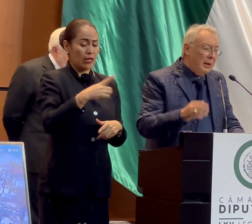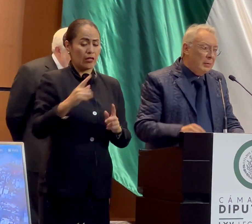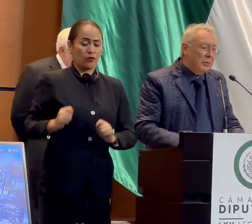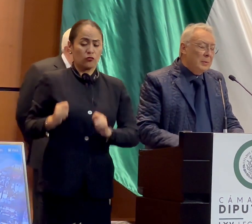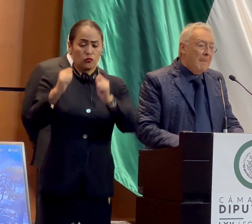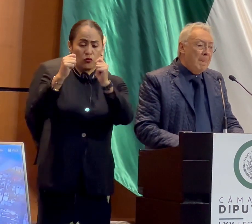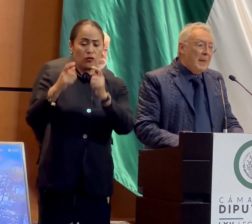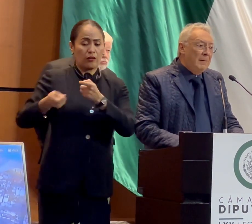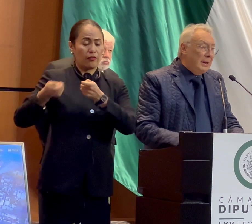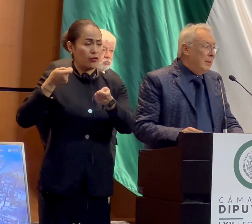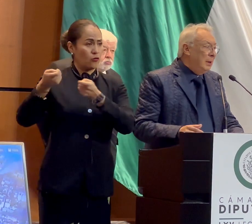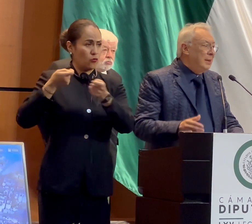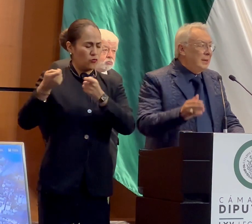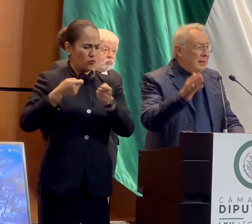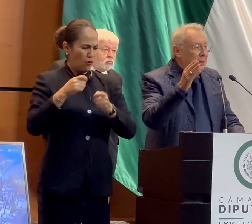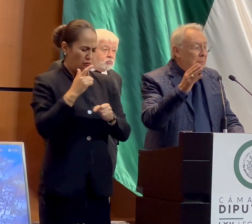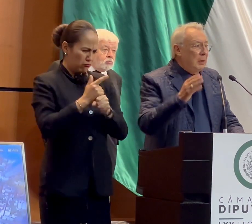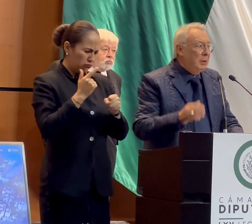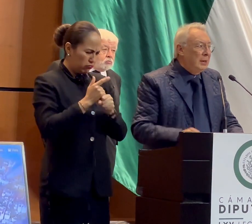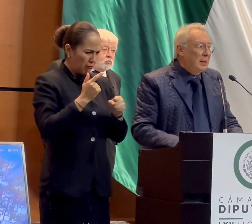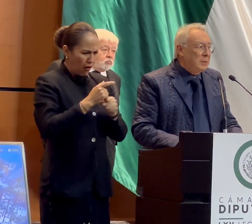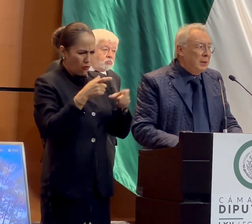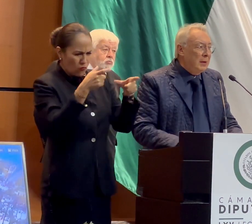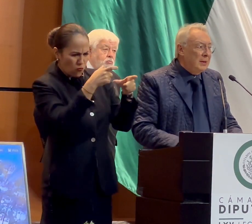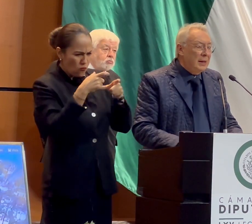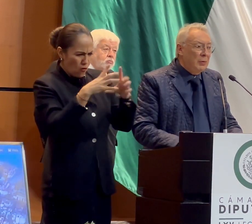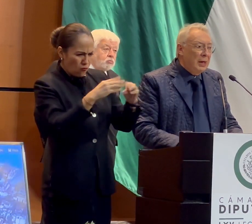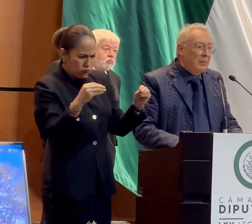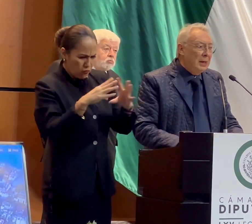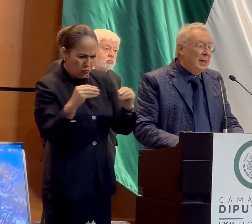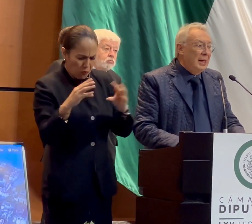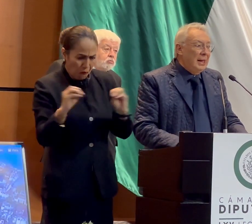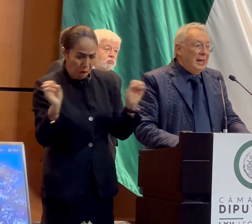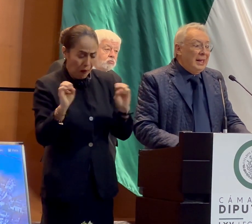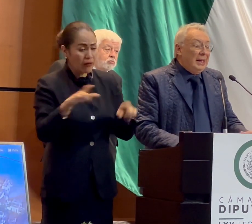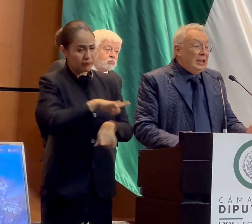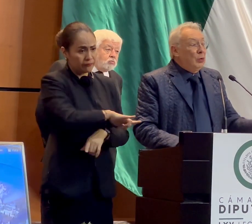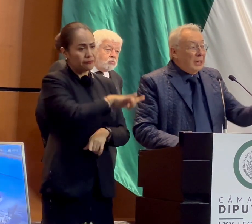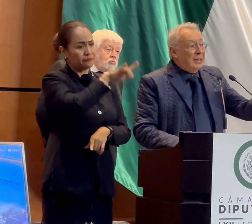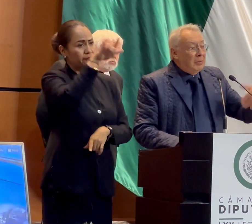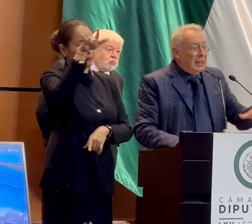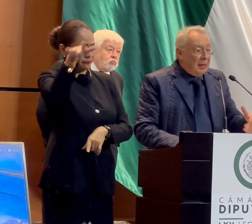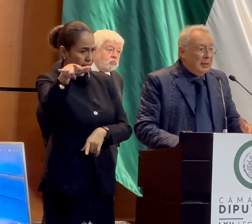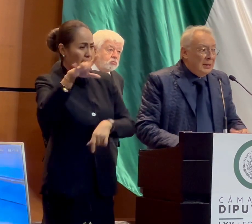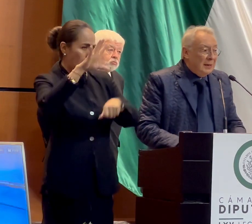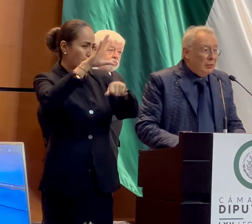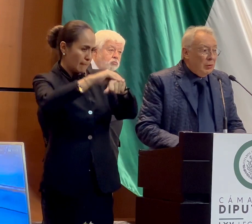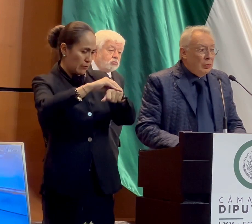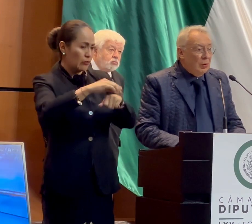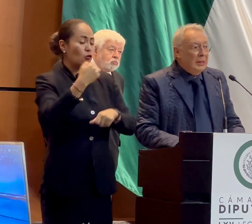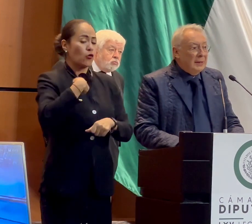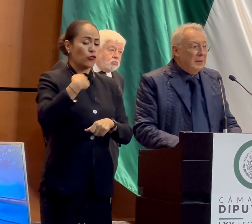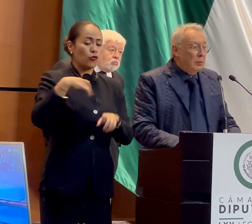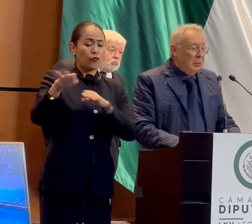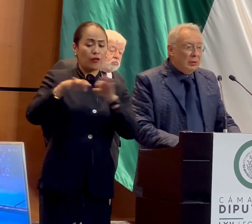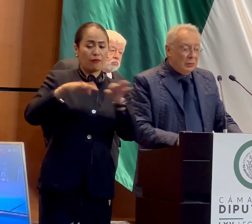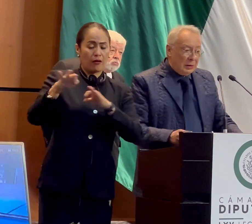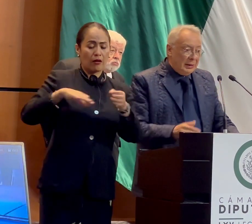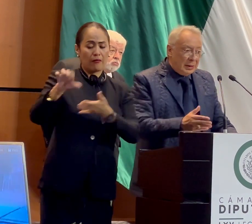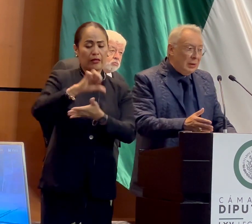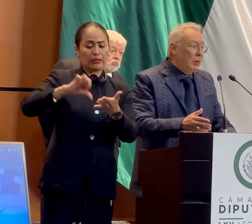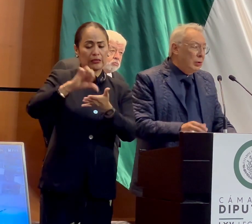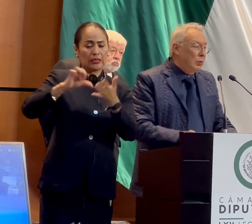estos objetos, finalmente se permite el despegue de esta aeronave. Y yo, que trabajaba en el centro de control en ese